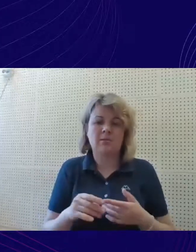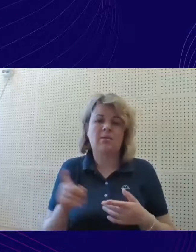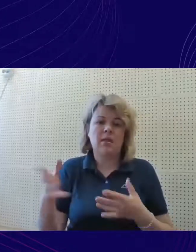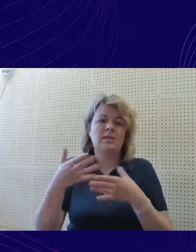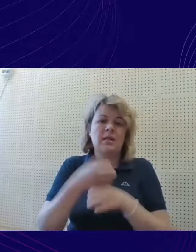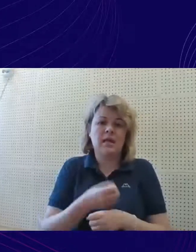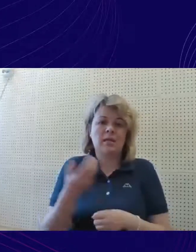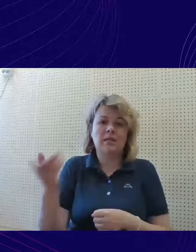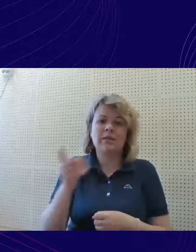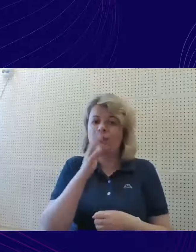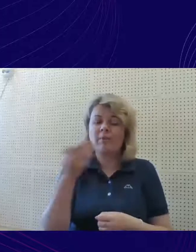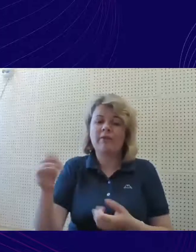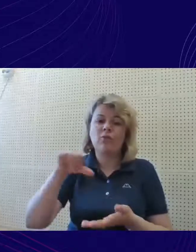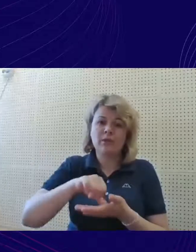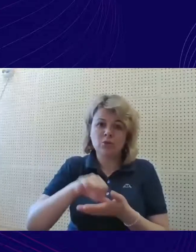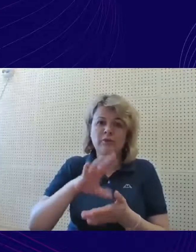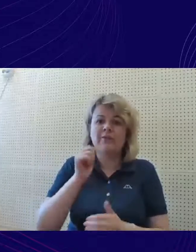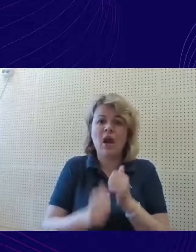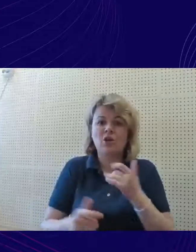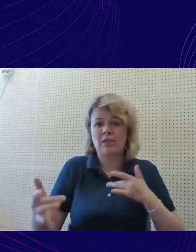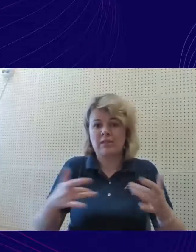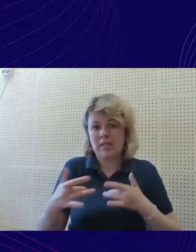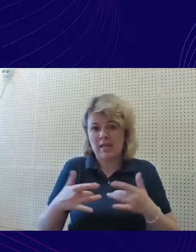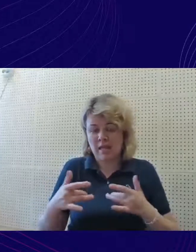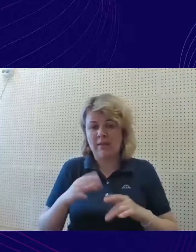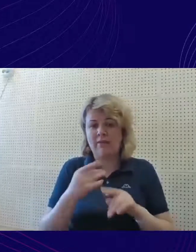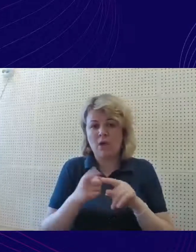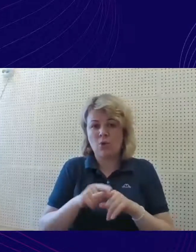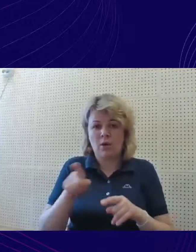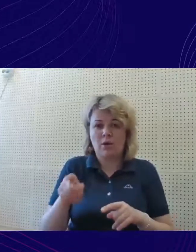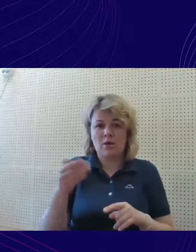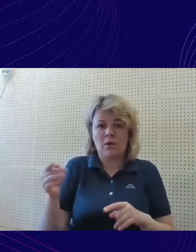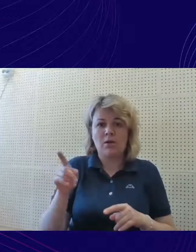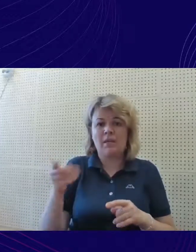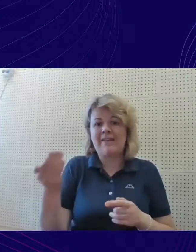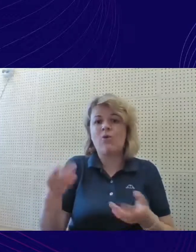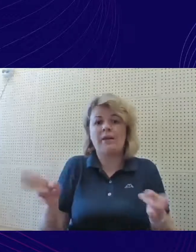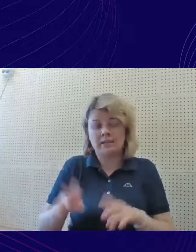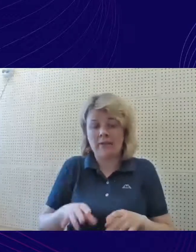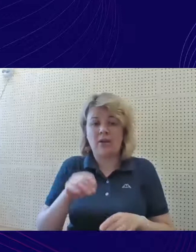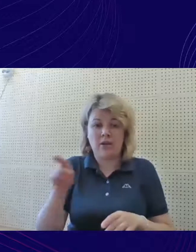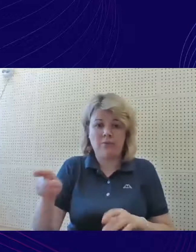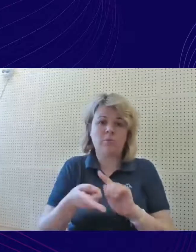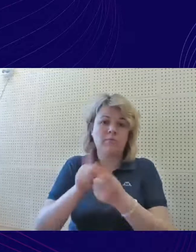остался, он его минимализировал. Кино